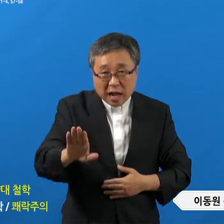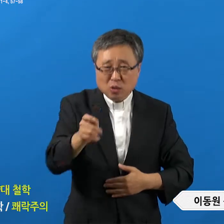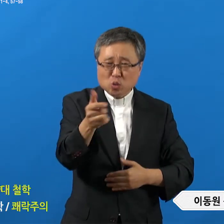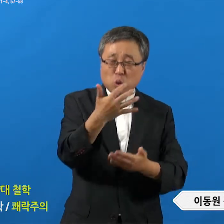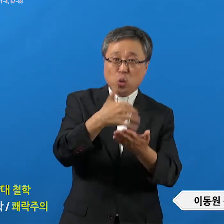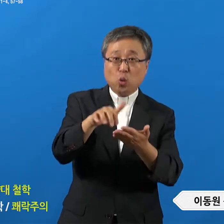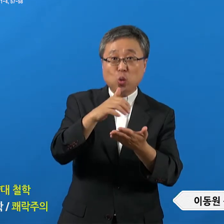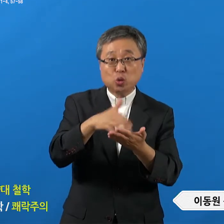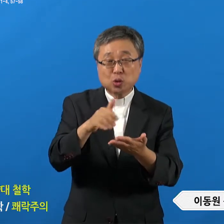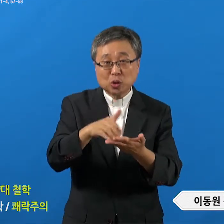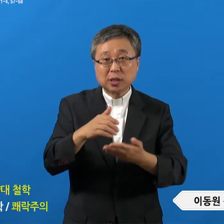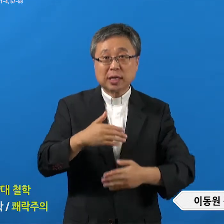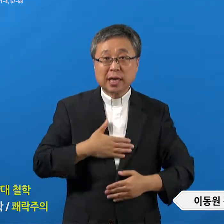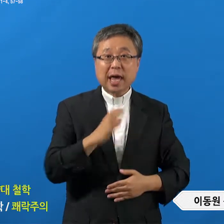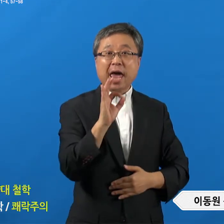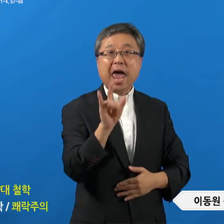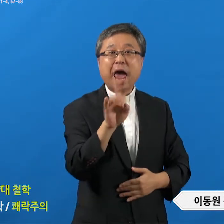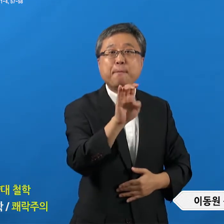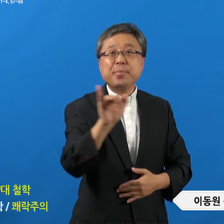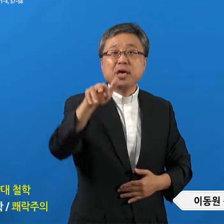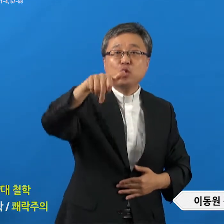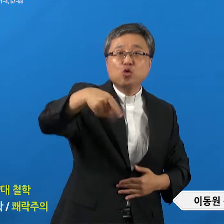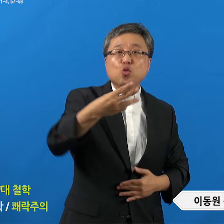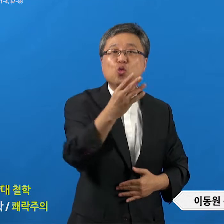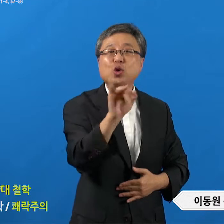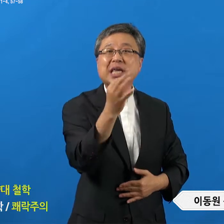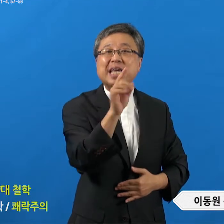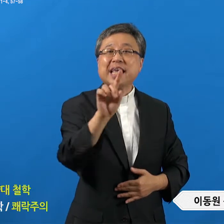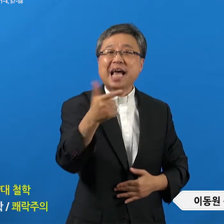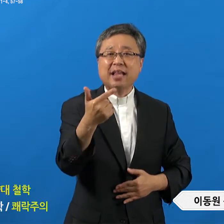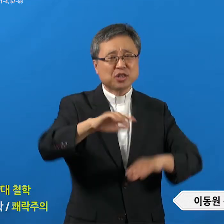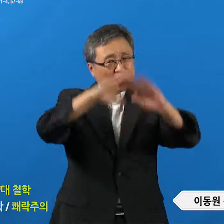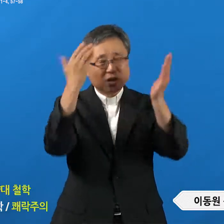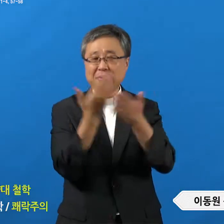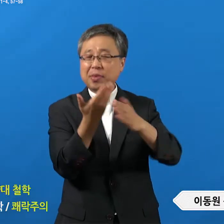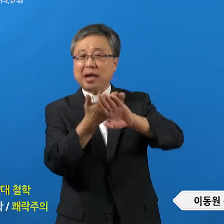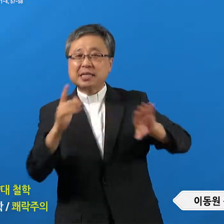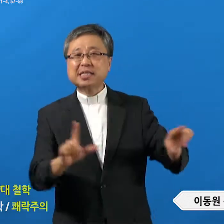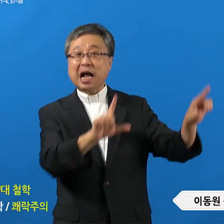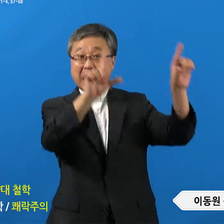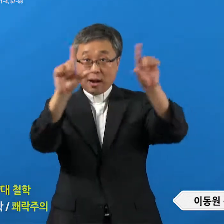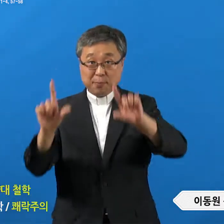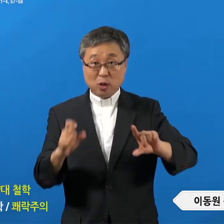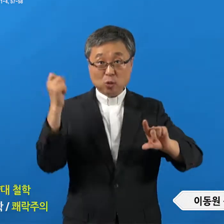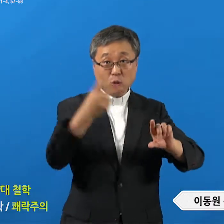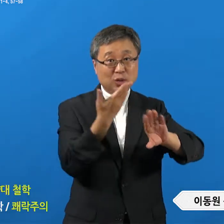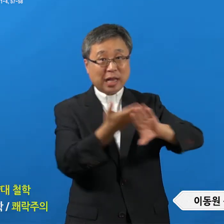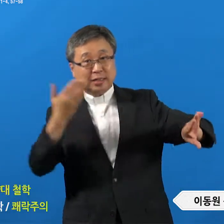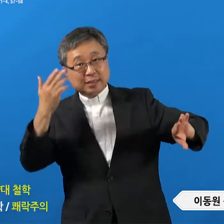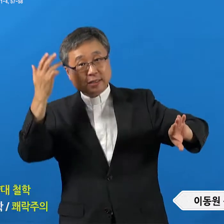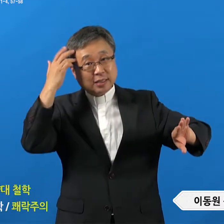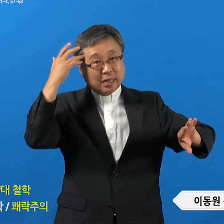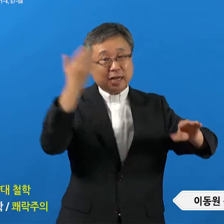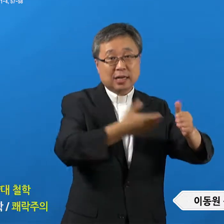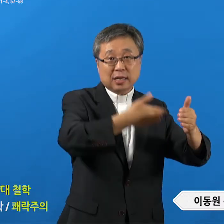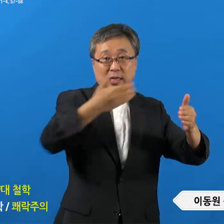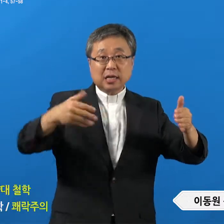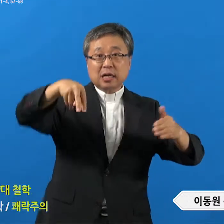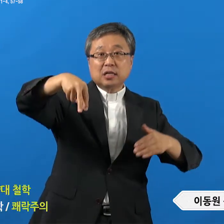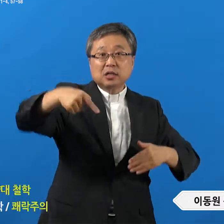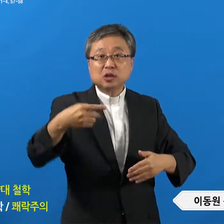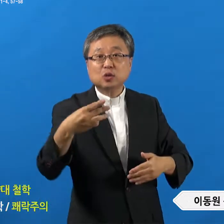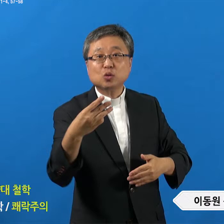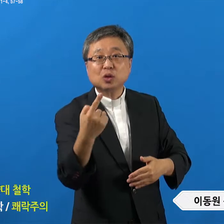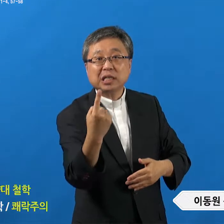소수의 이 에피큐리안과 전혀 다른 삶에 대한 접근을 하고 있었던 철학 사조가 있었습니다. 그것을